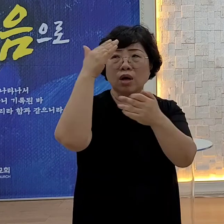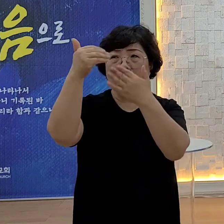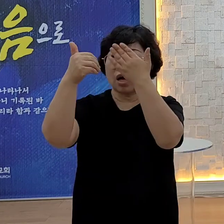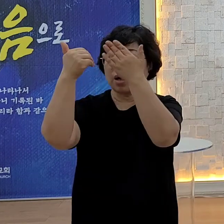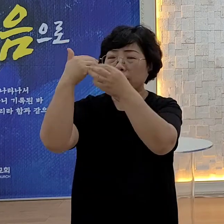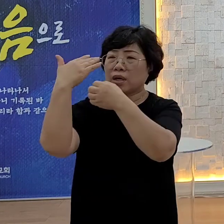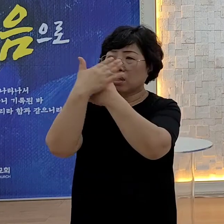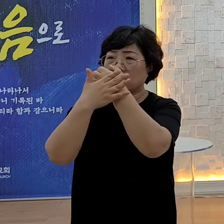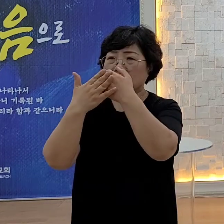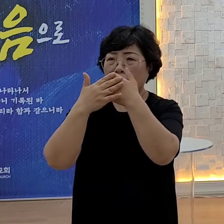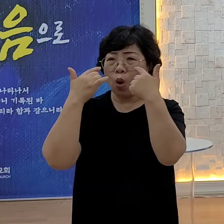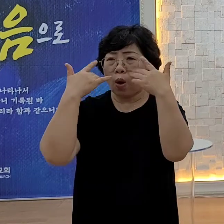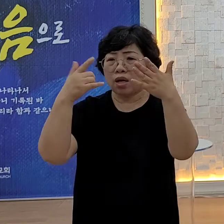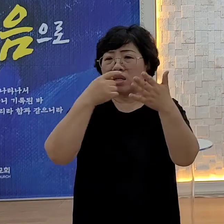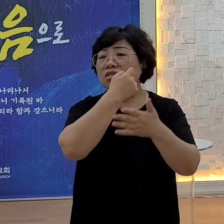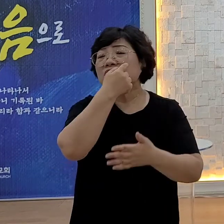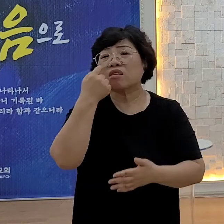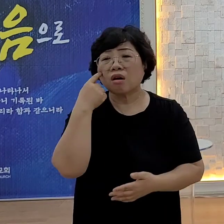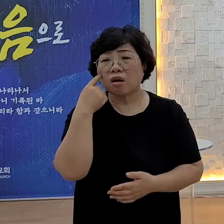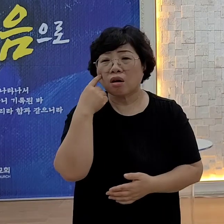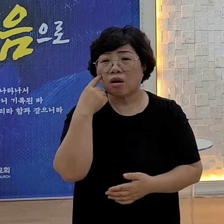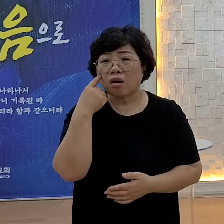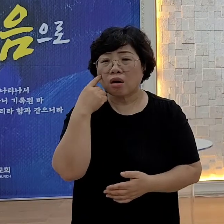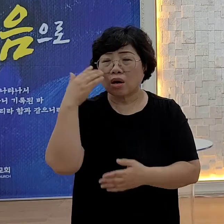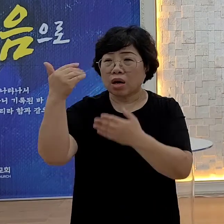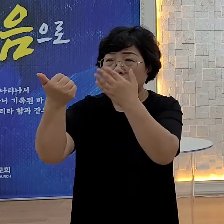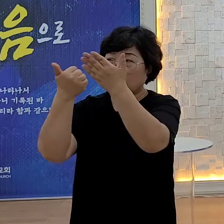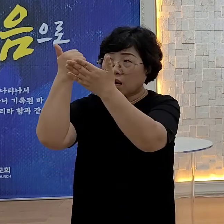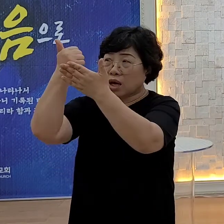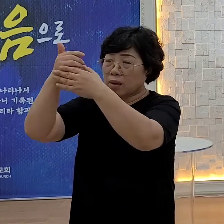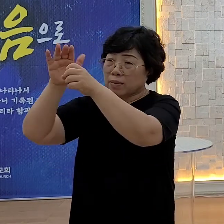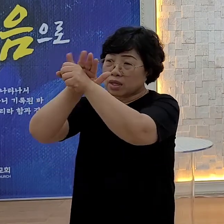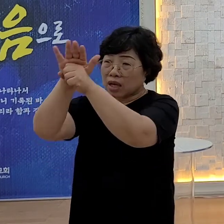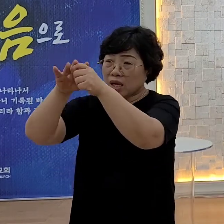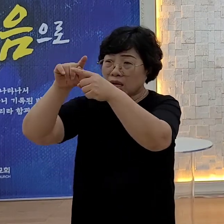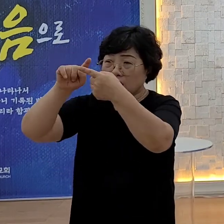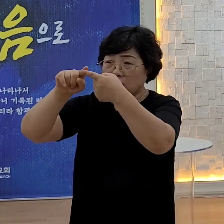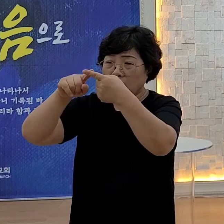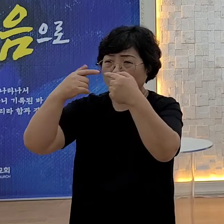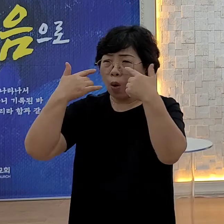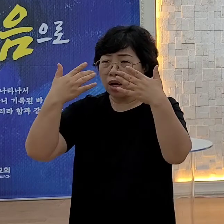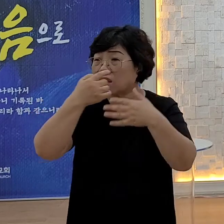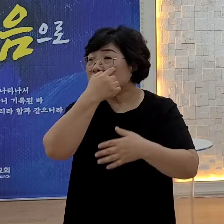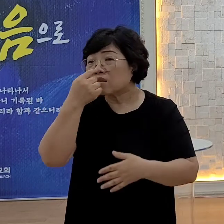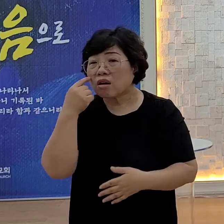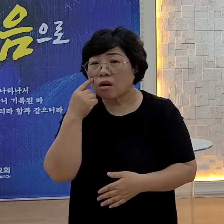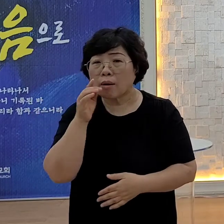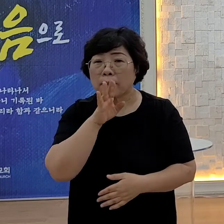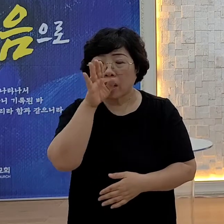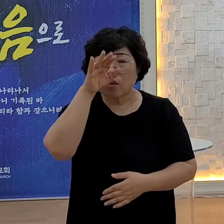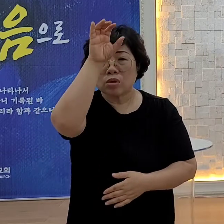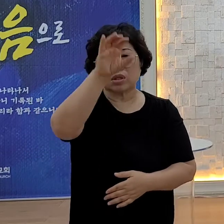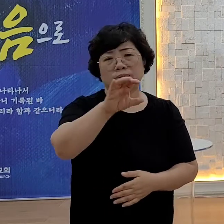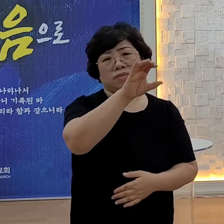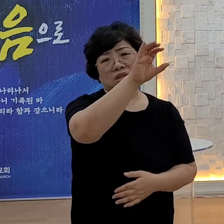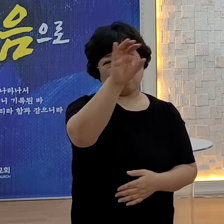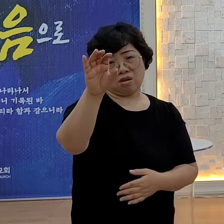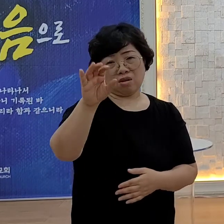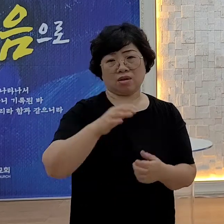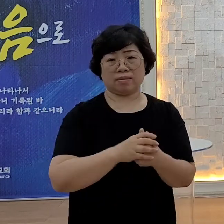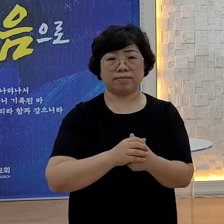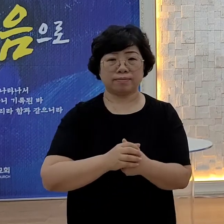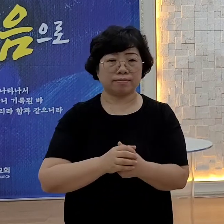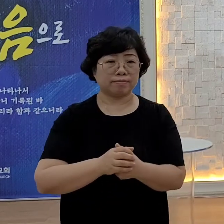하나님의 은혜와 그 사랑에 대한 가장 명백한 증거가 나타난 곳이다. 다시 오늘 본문으로